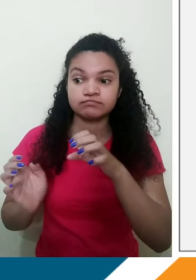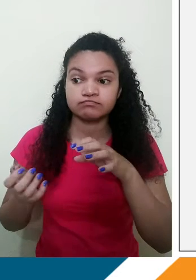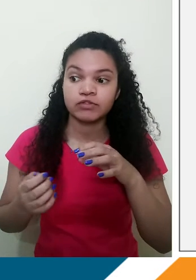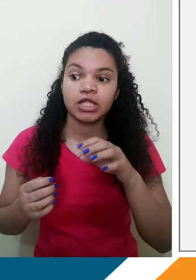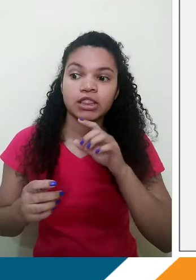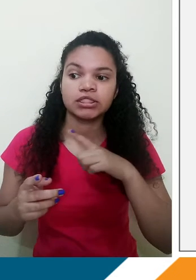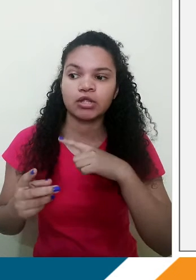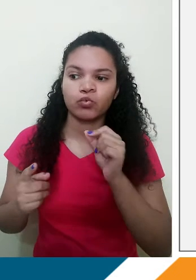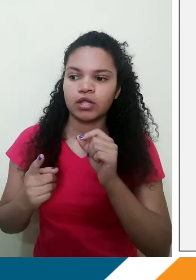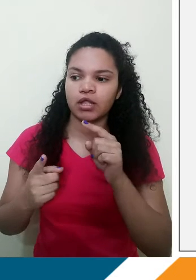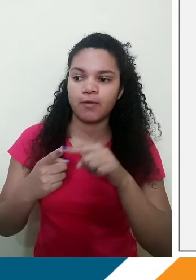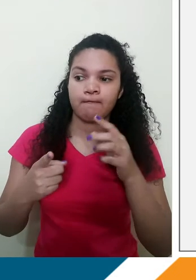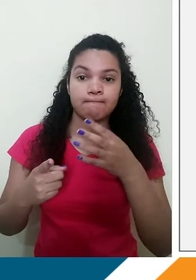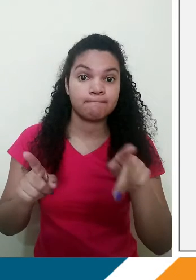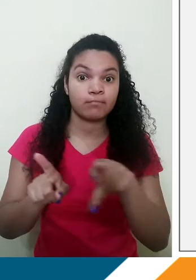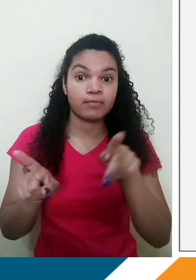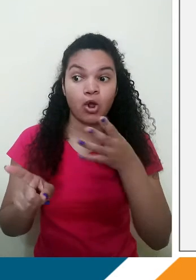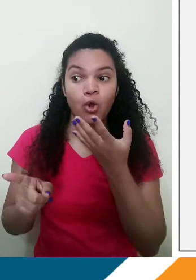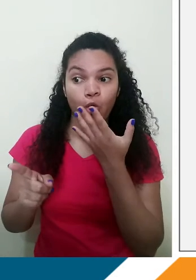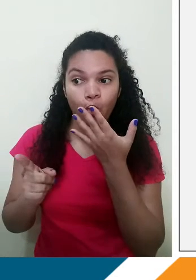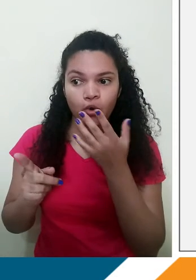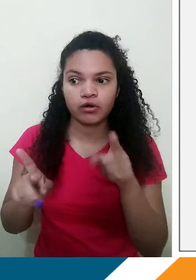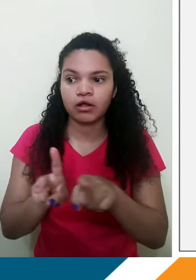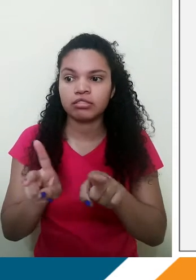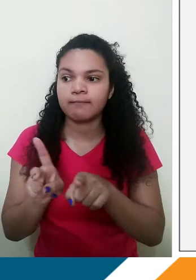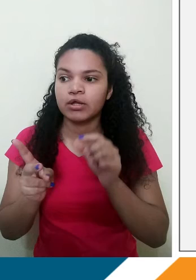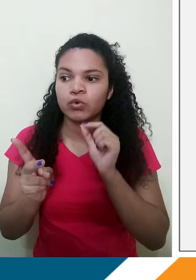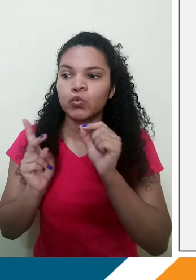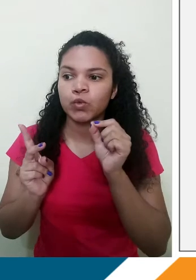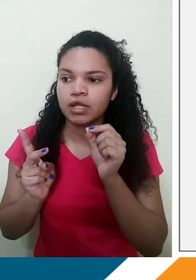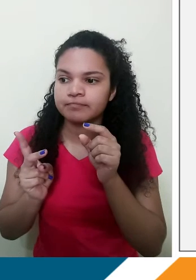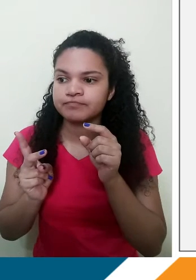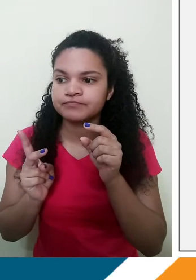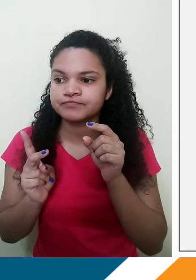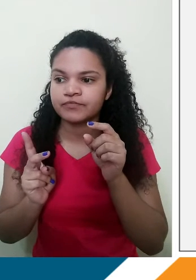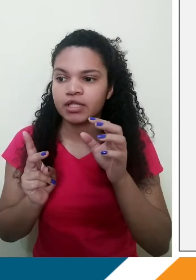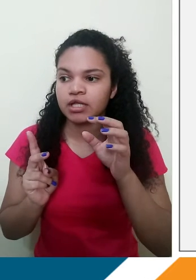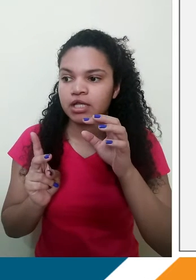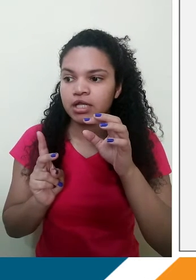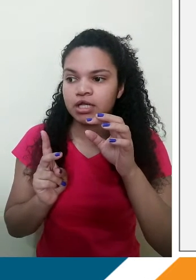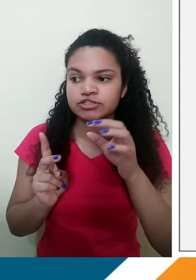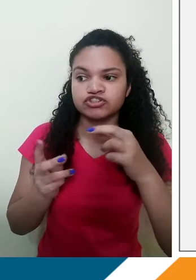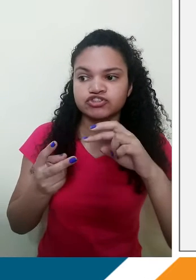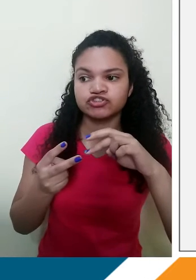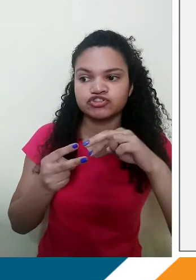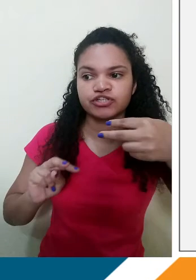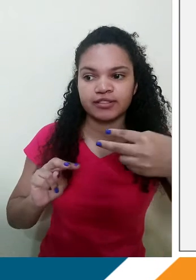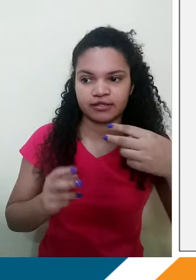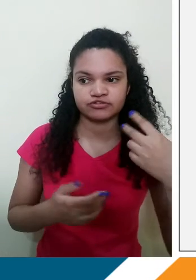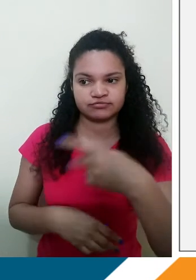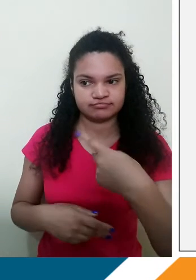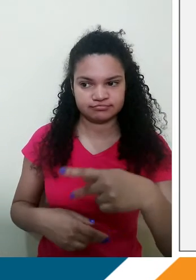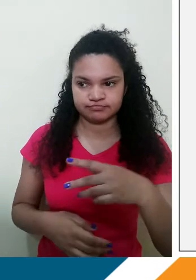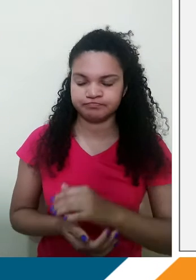cada indivíduo do ninho para os locos 1 e 2, onde se localizam os genes dessa característica, está representado